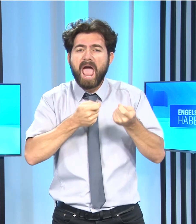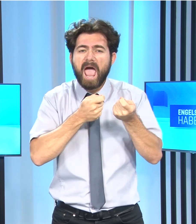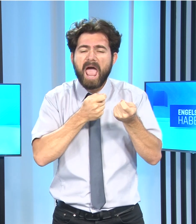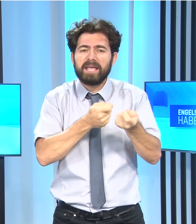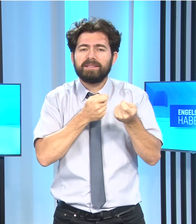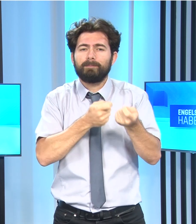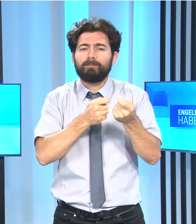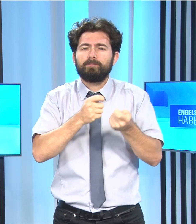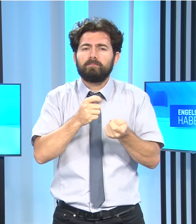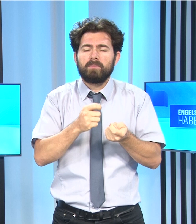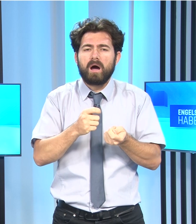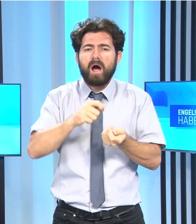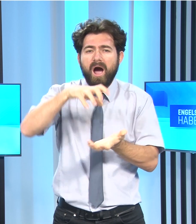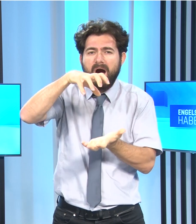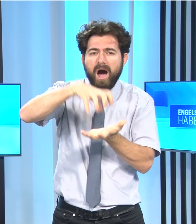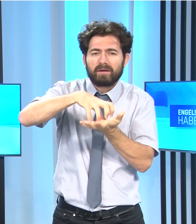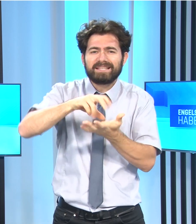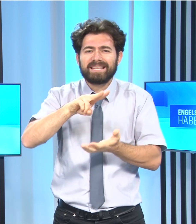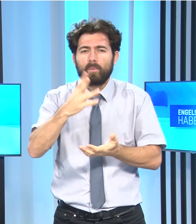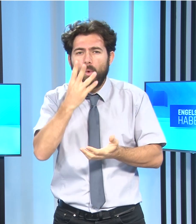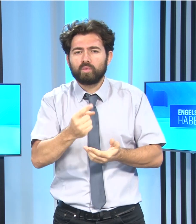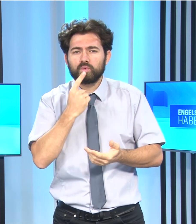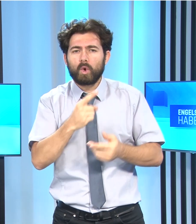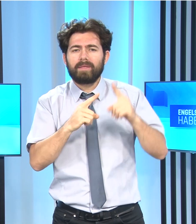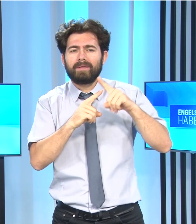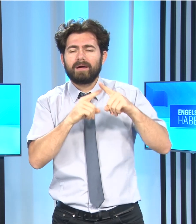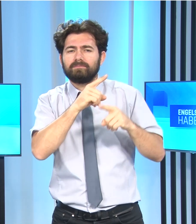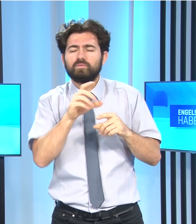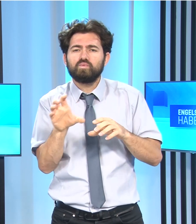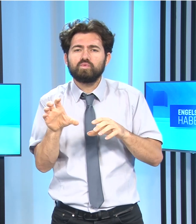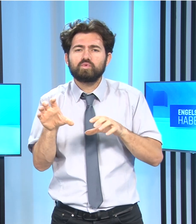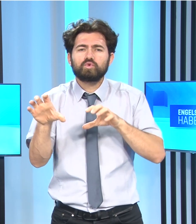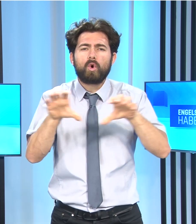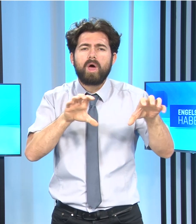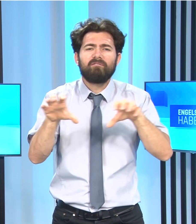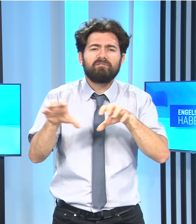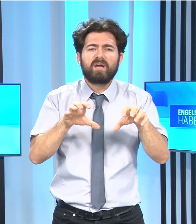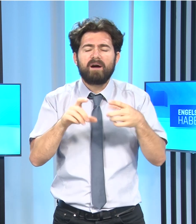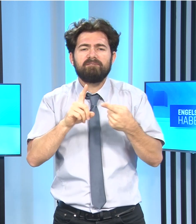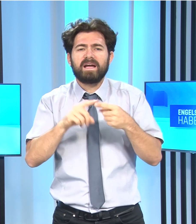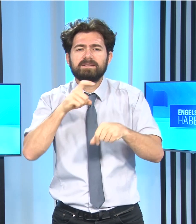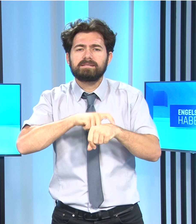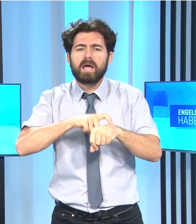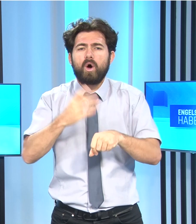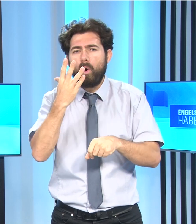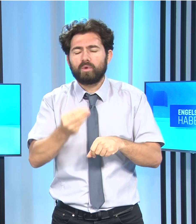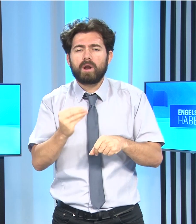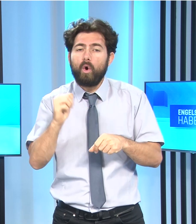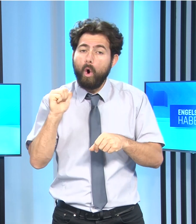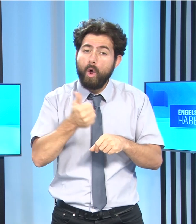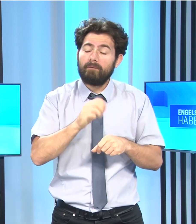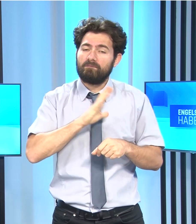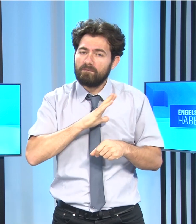olduğuna işaret eden Cumhurbaşkanı Tatar, coğrafya ve saat dilimi olarak önemli bir yerdeyiz.